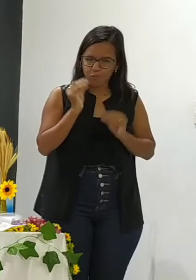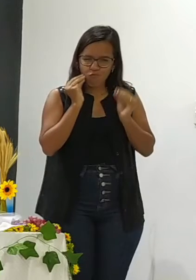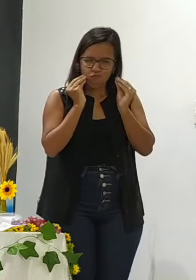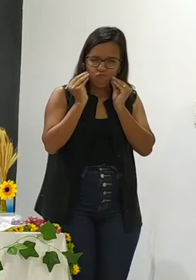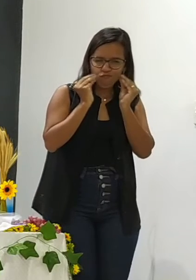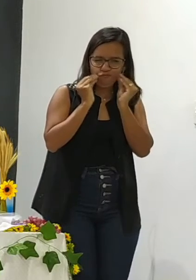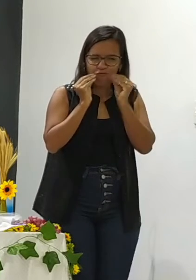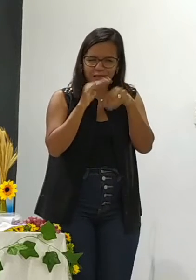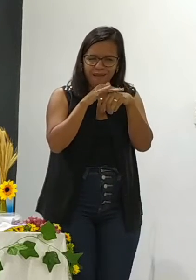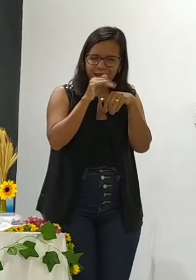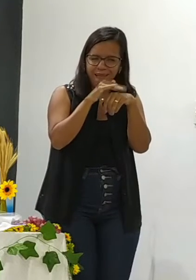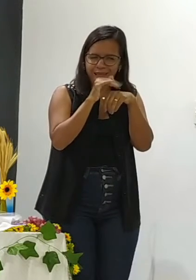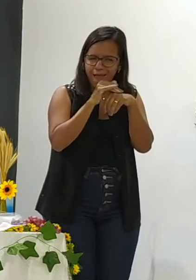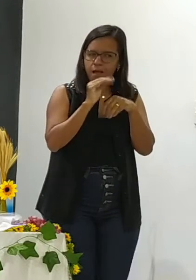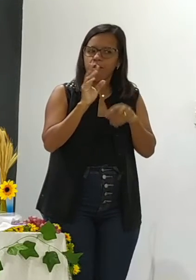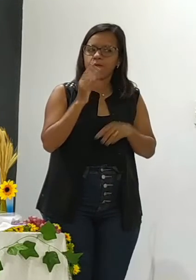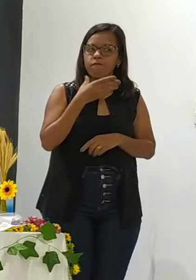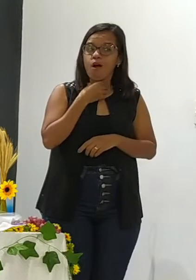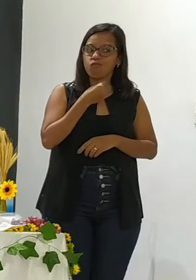Cuidado.